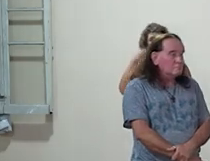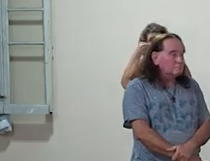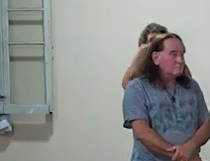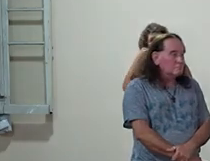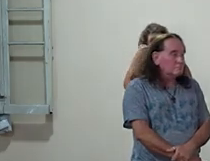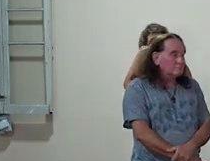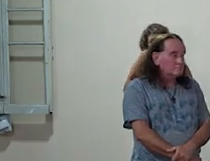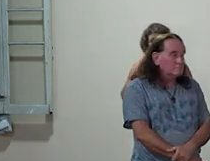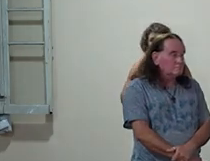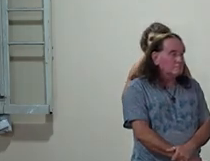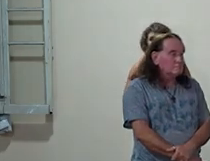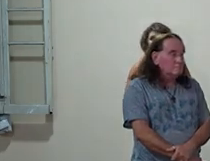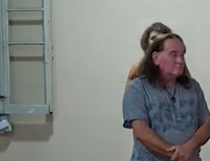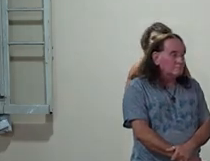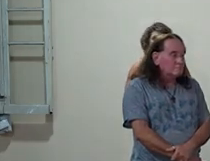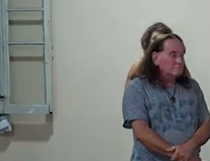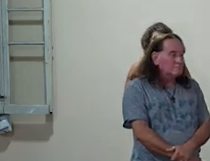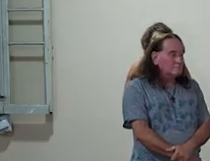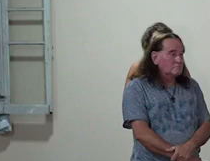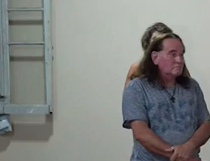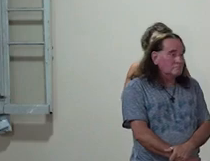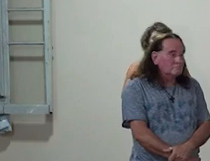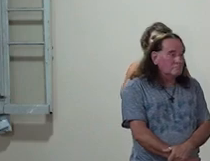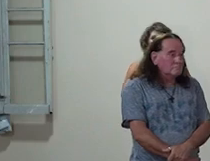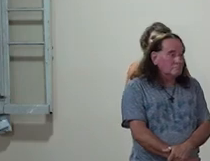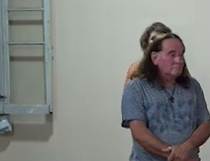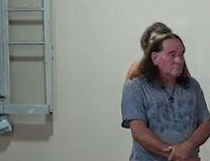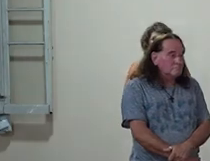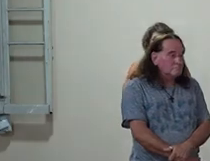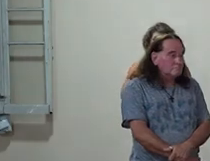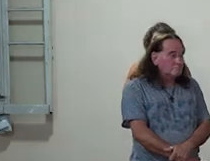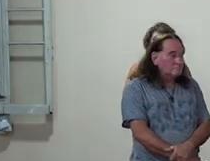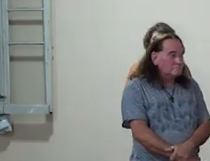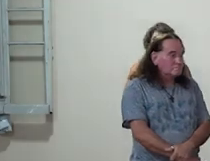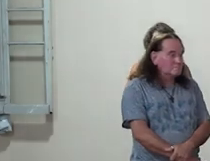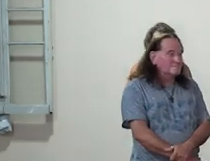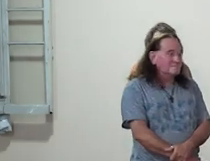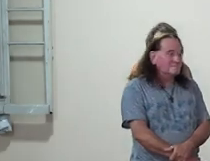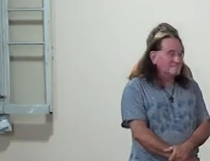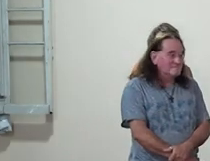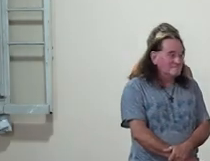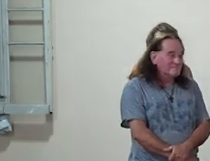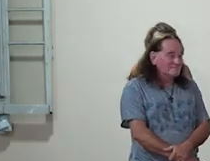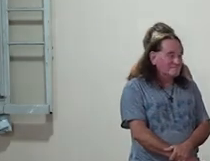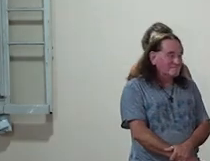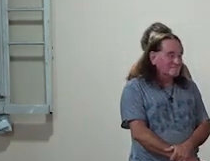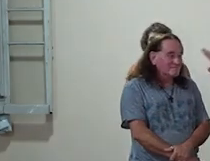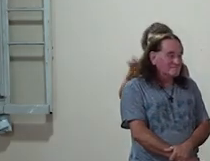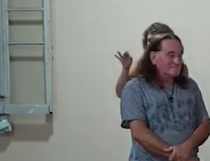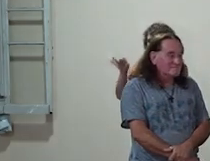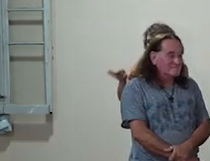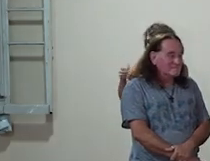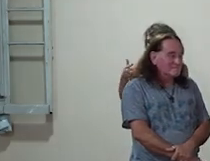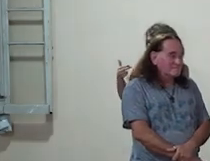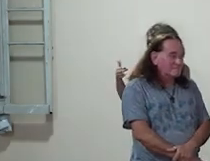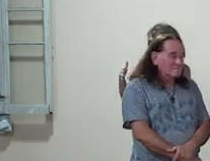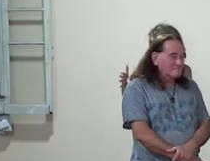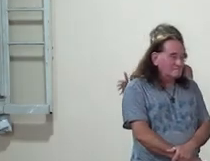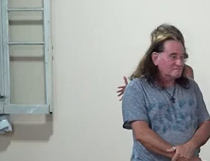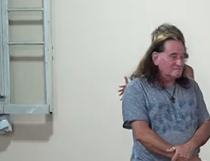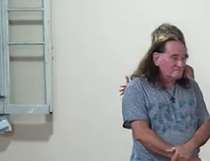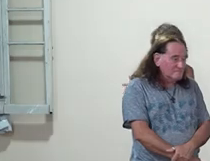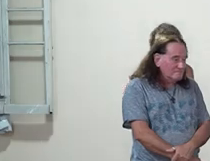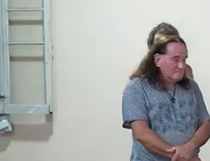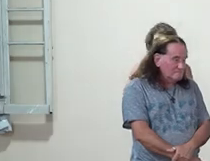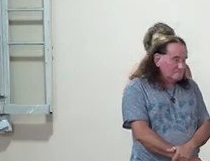grande oportunidade de estar aqui para dizer não. Está certo algumas coisas, mas